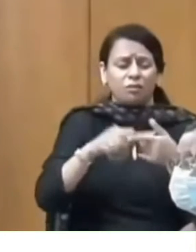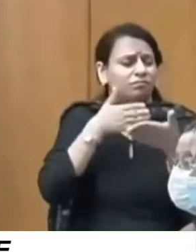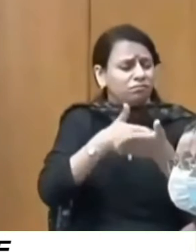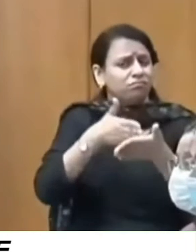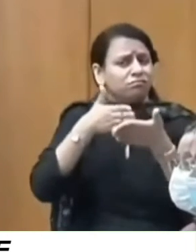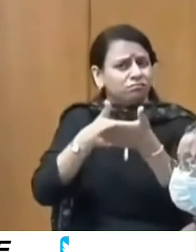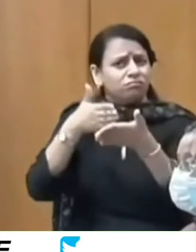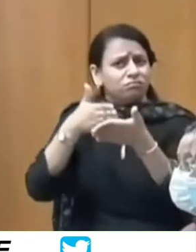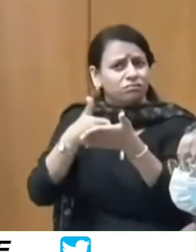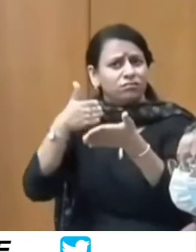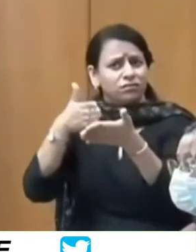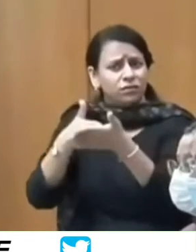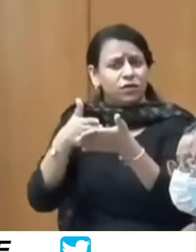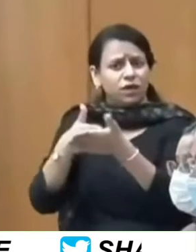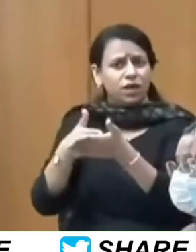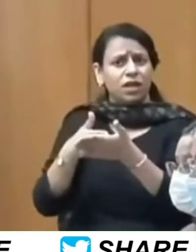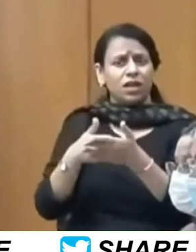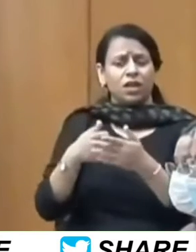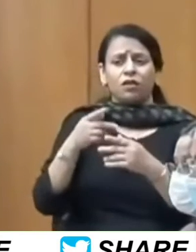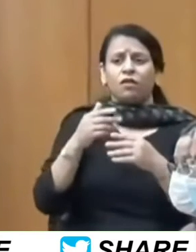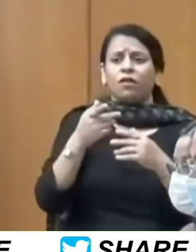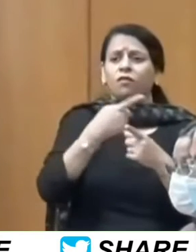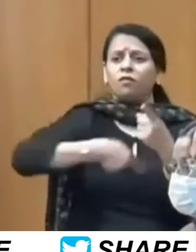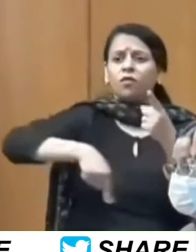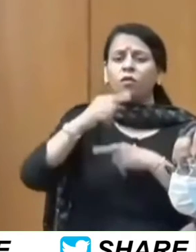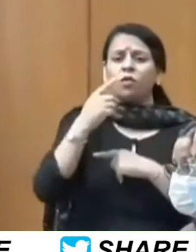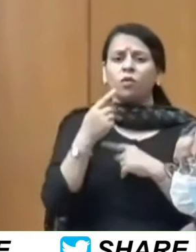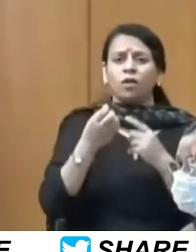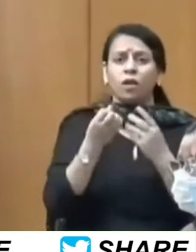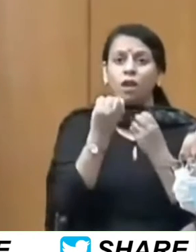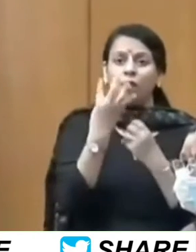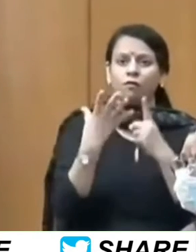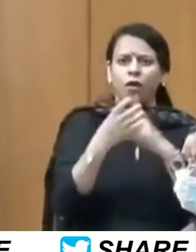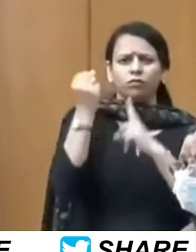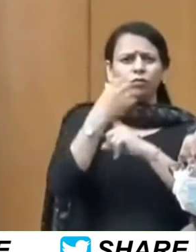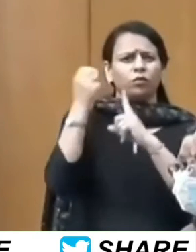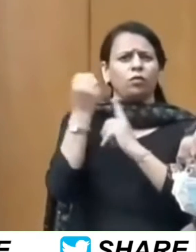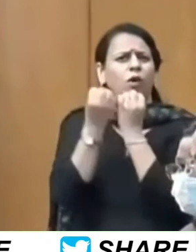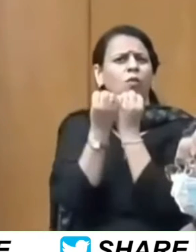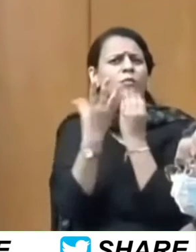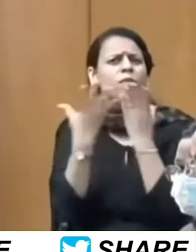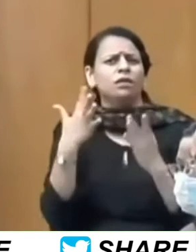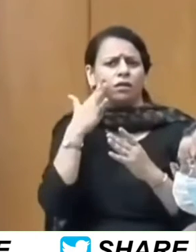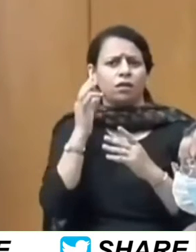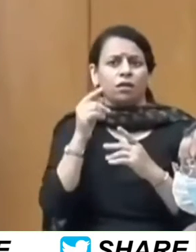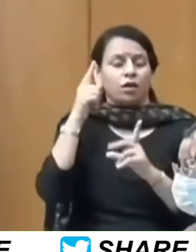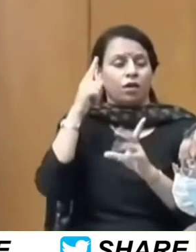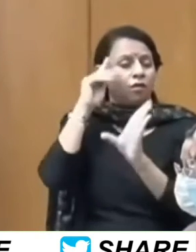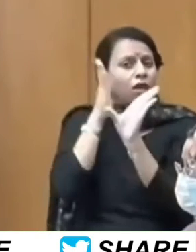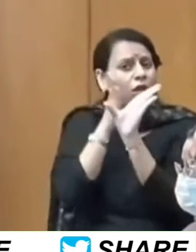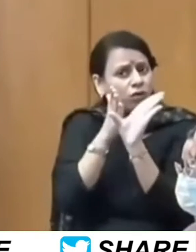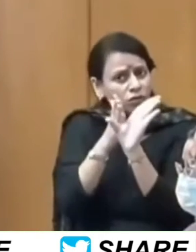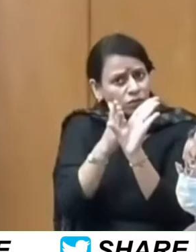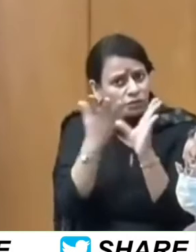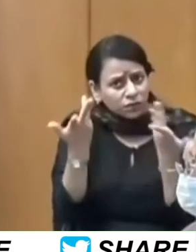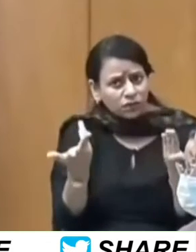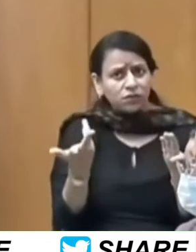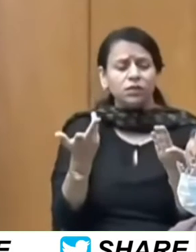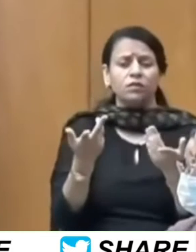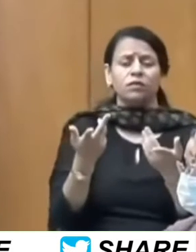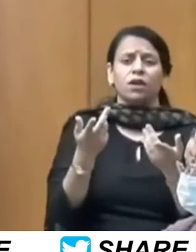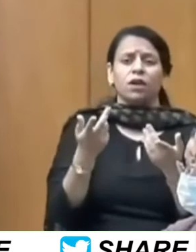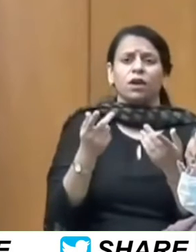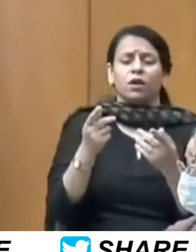शुभारंभ करसतु देखा कौन सब पदक्षेप नहीं केन्द्र शिक्षामंत्री धर्मेन्द्र प्रधान।